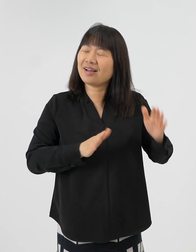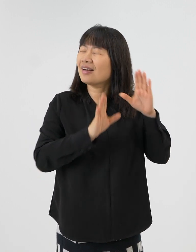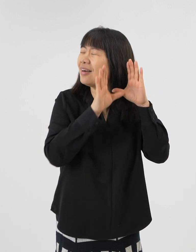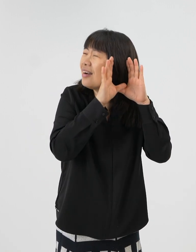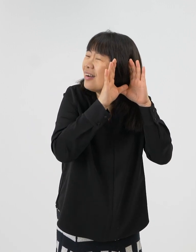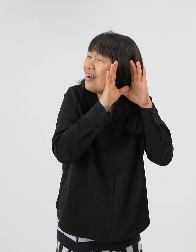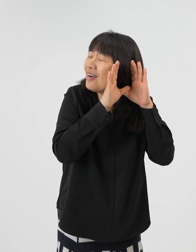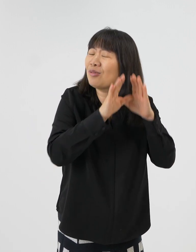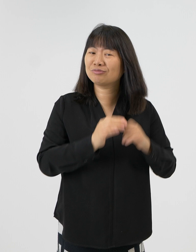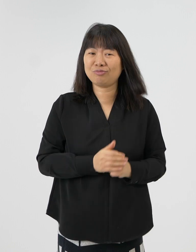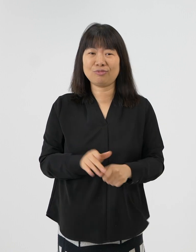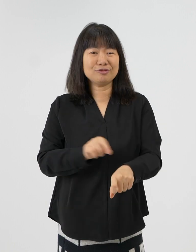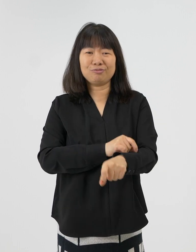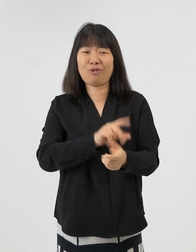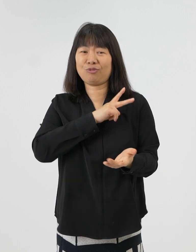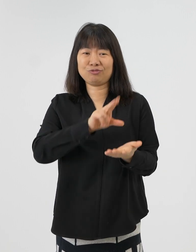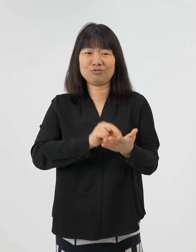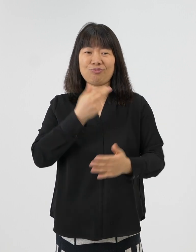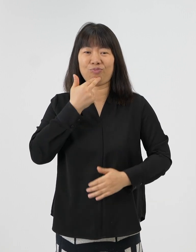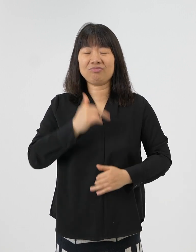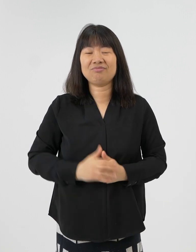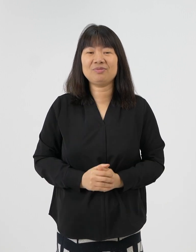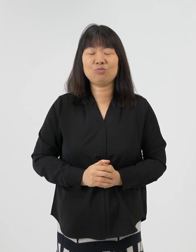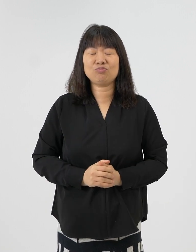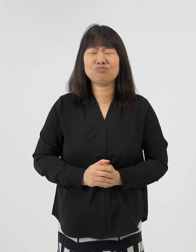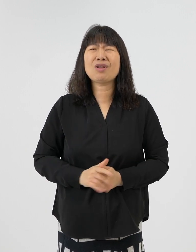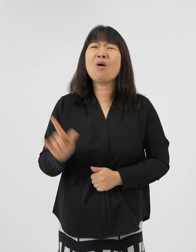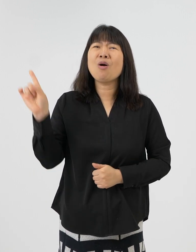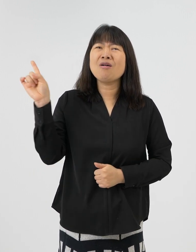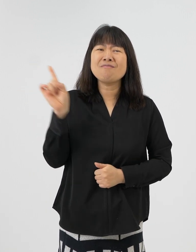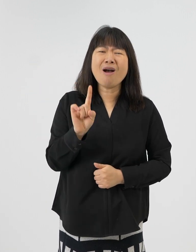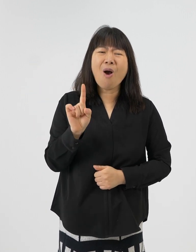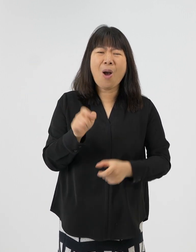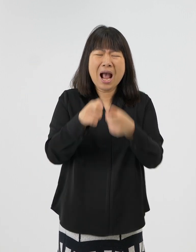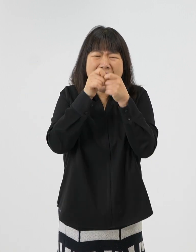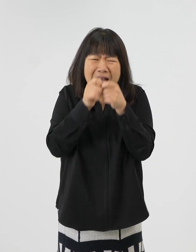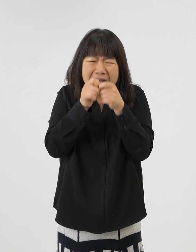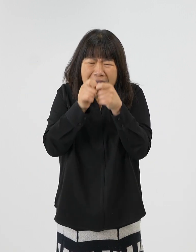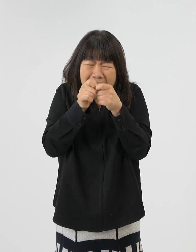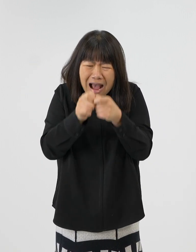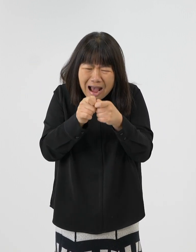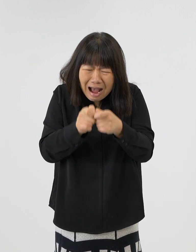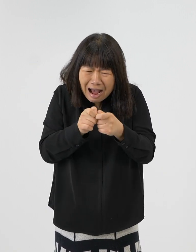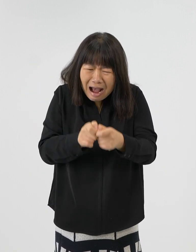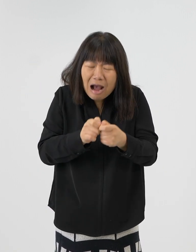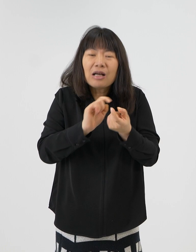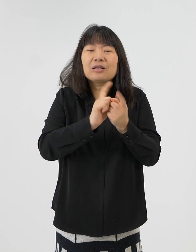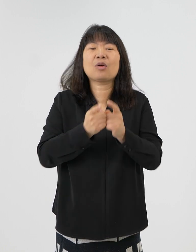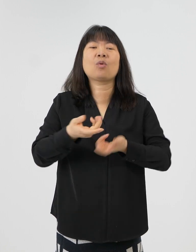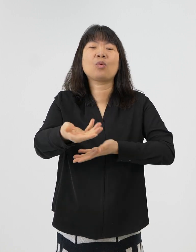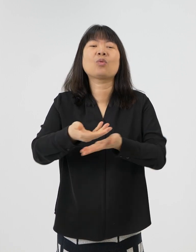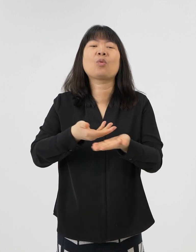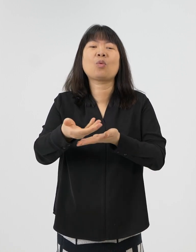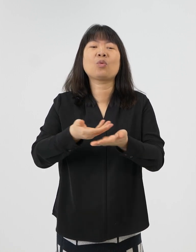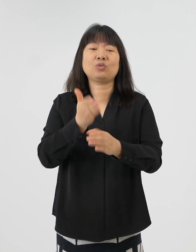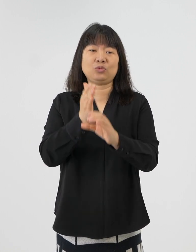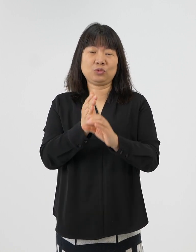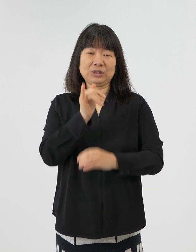솔직히 말해서 별 얘기 없어요. 뭐 시시콜콜한 얘기를 다 서로